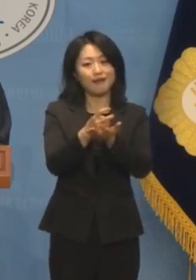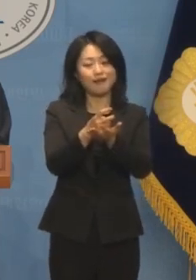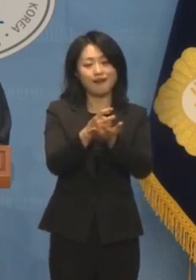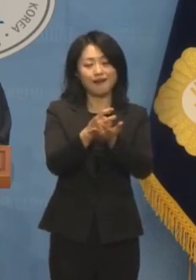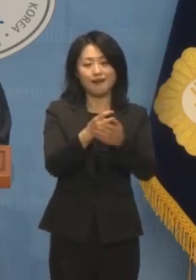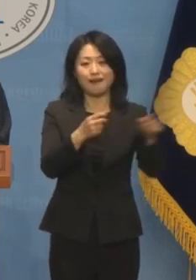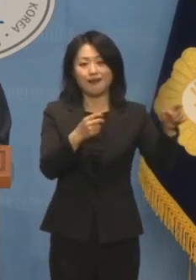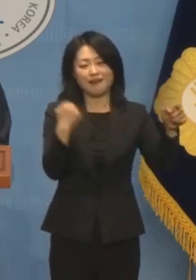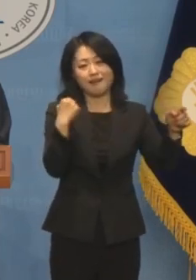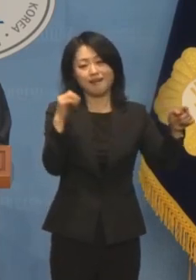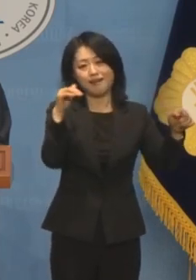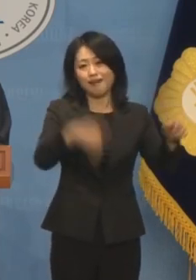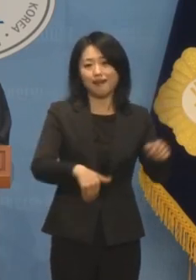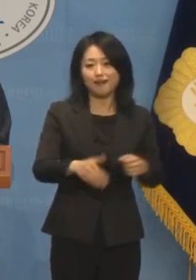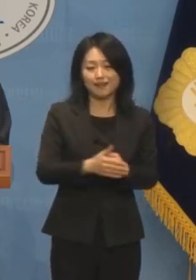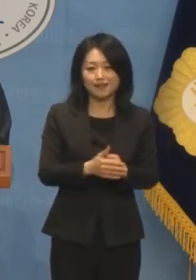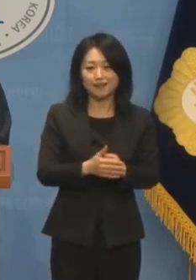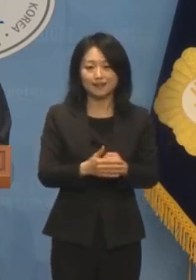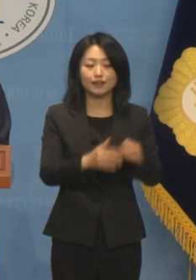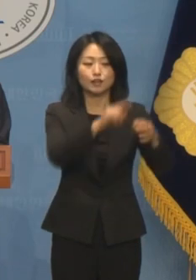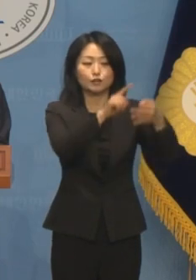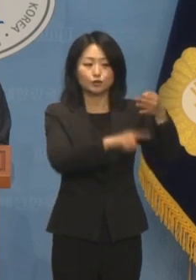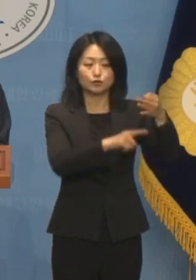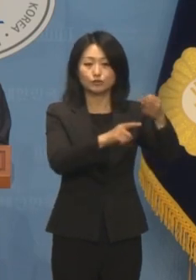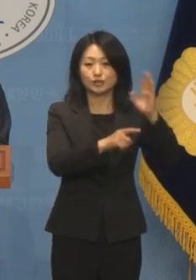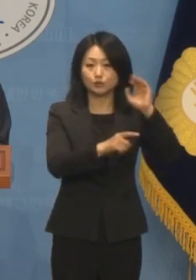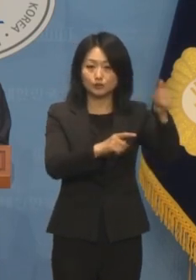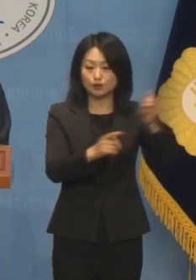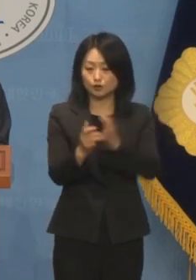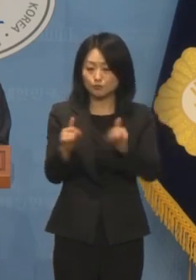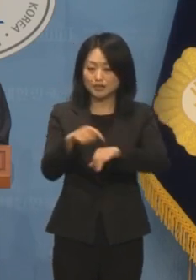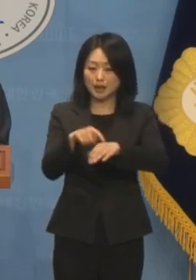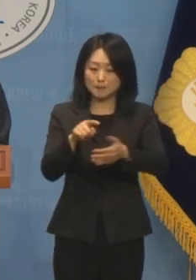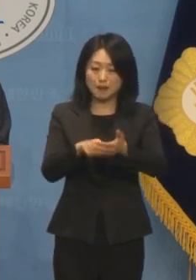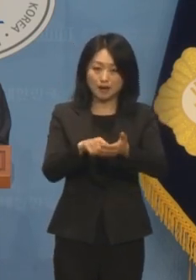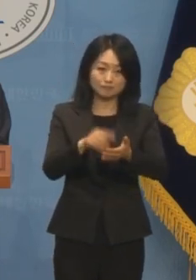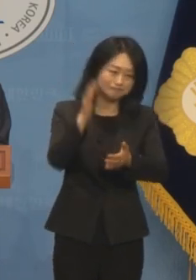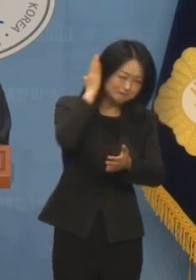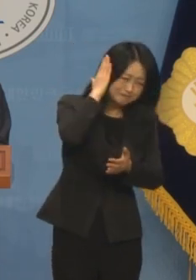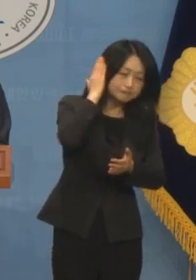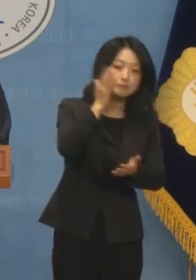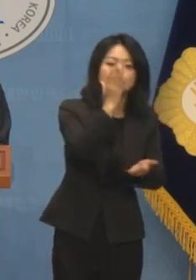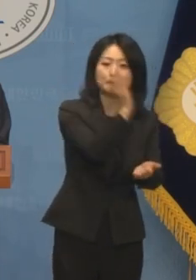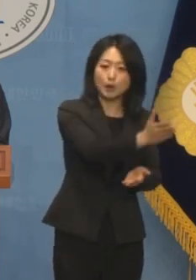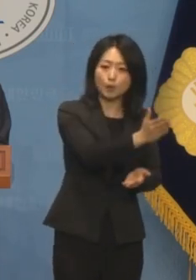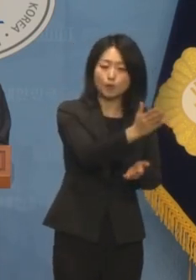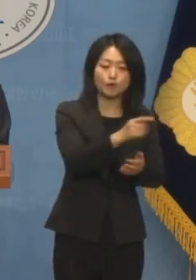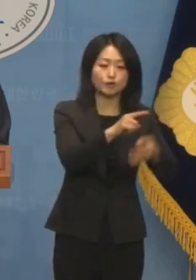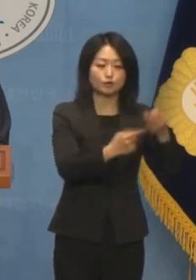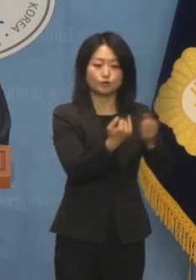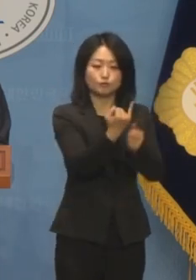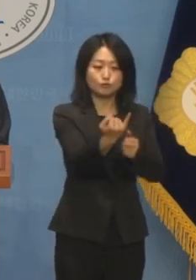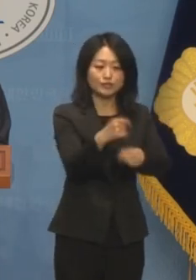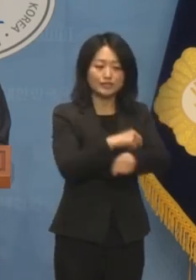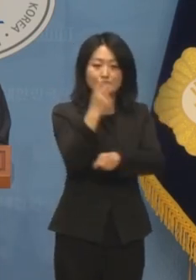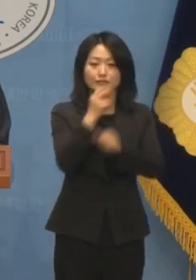윤 대통령은 더 이상 민의에 귀 막지 말고 지금이라도 김건희 특검을